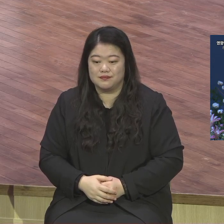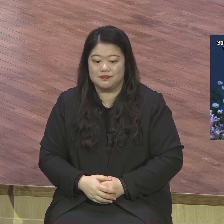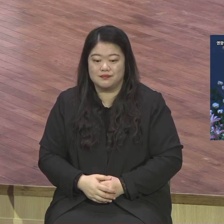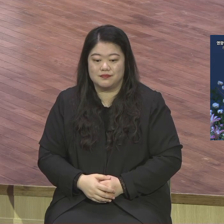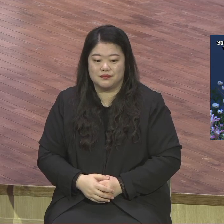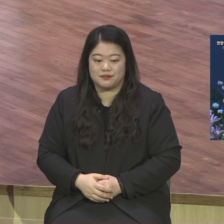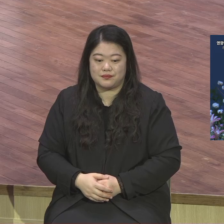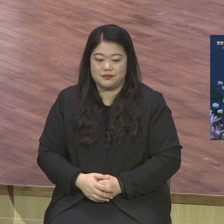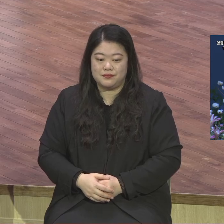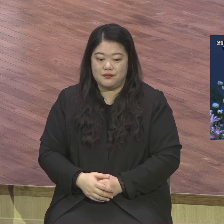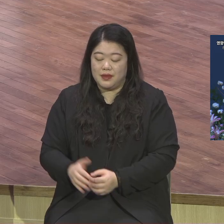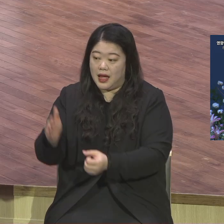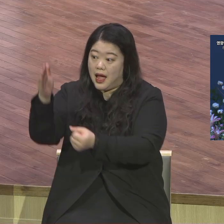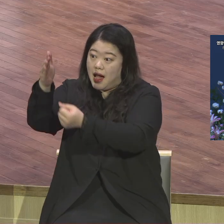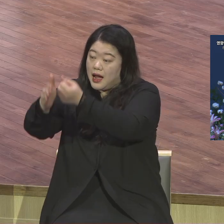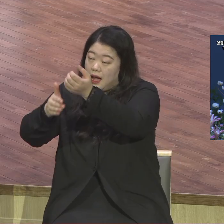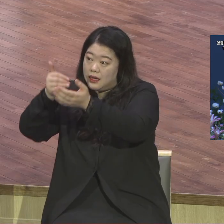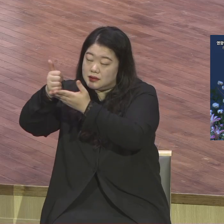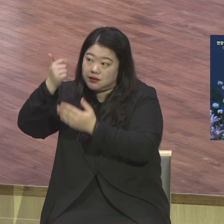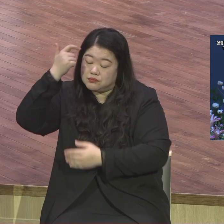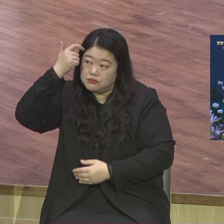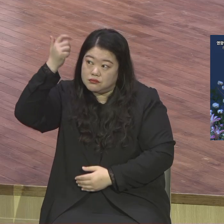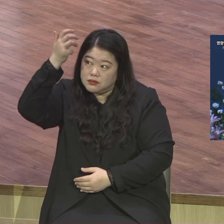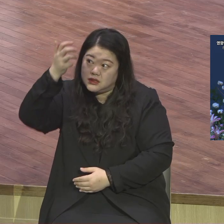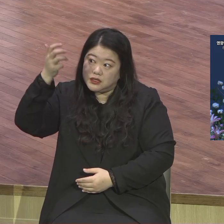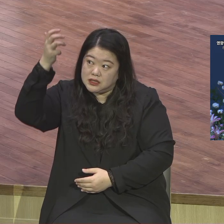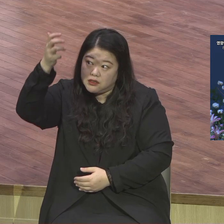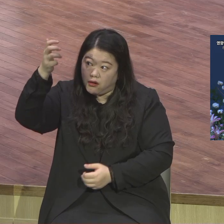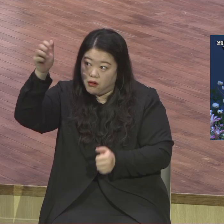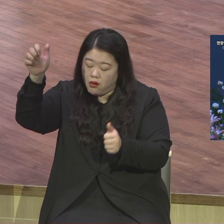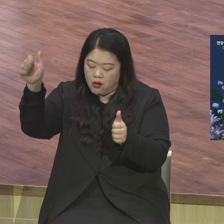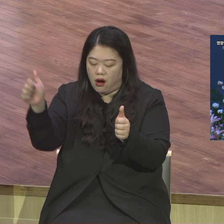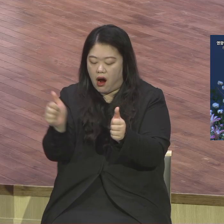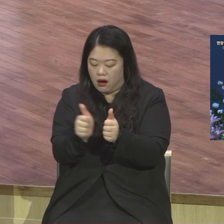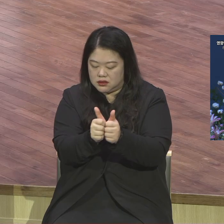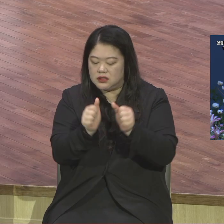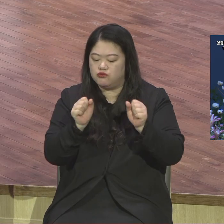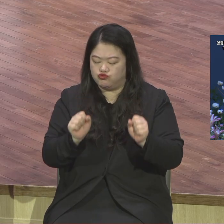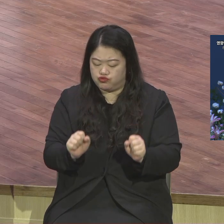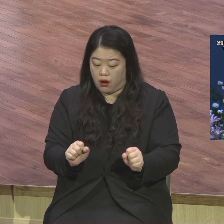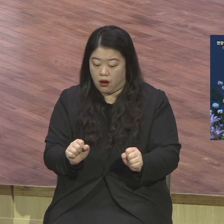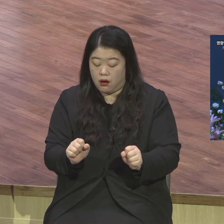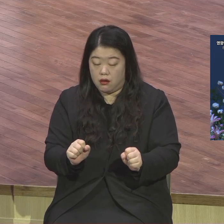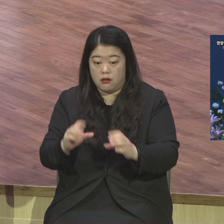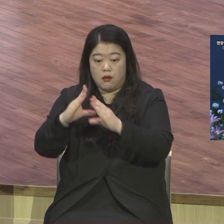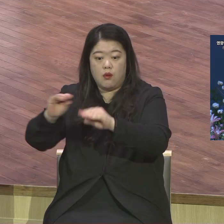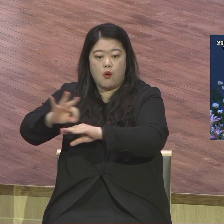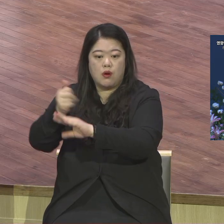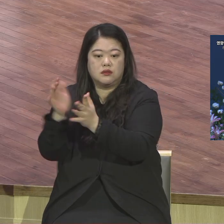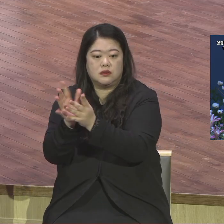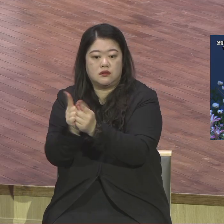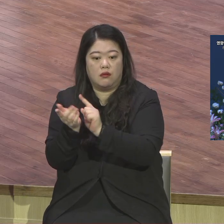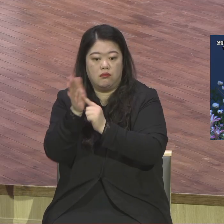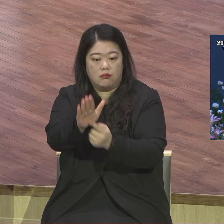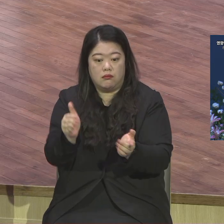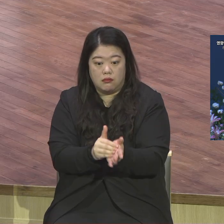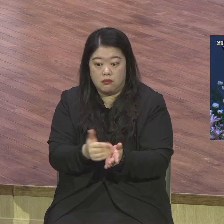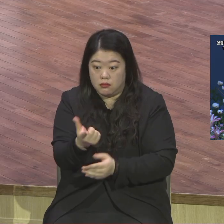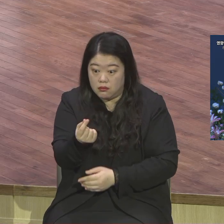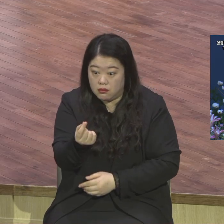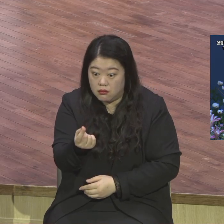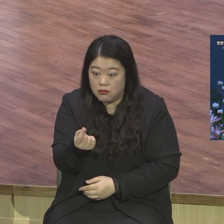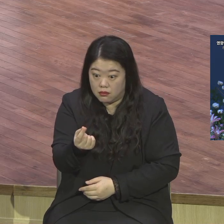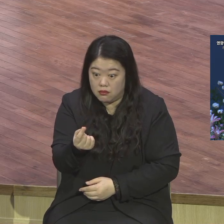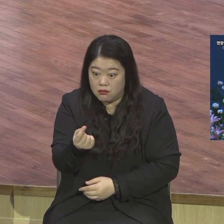하나님의 영을 받지 않고는 어떻게 이런 일을 할 수 있냐 할 정도로 영향력을 확